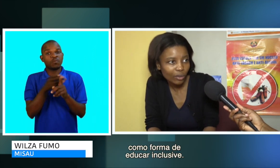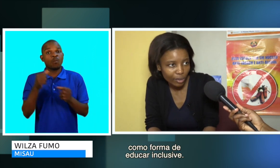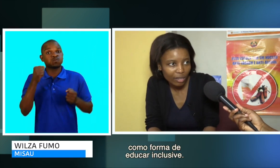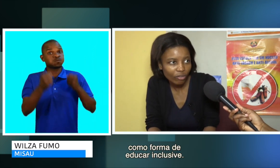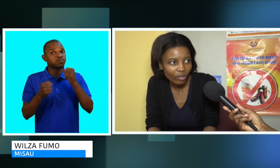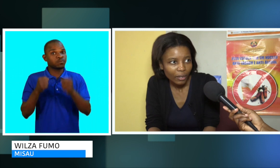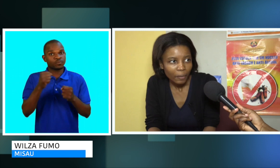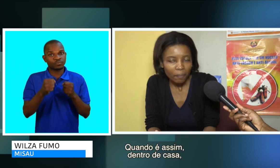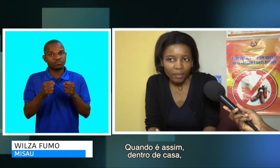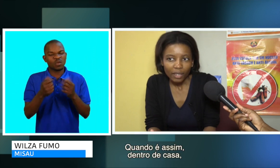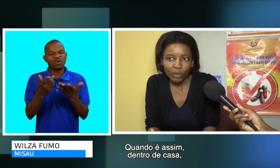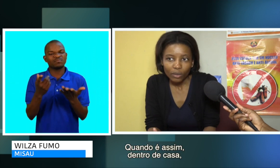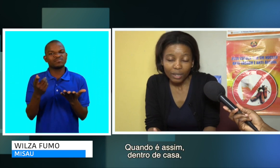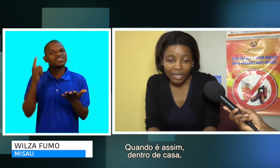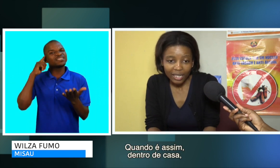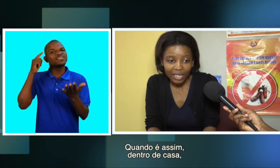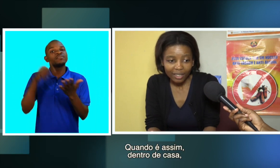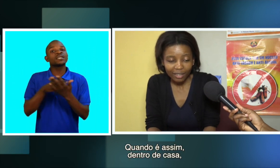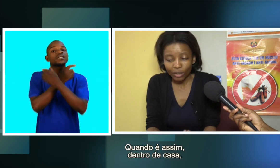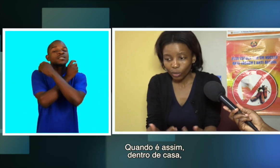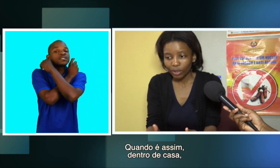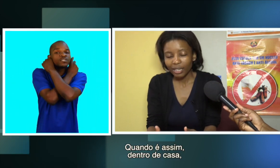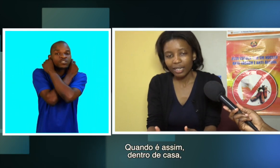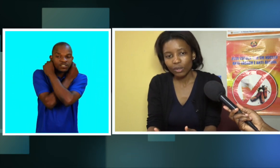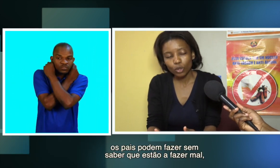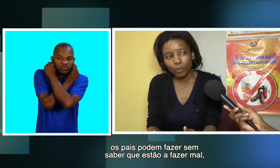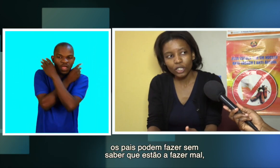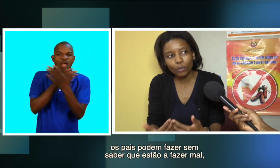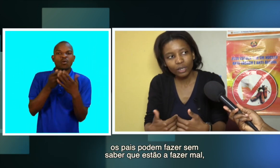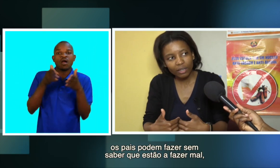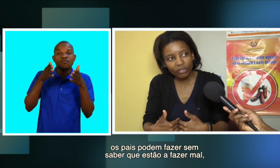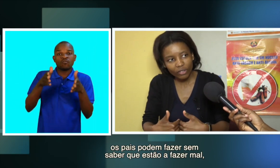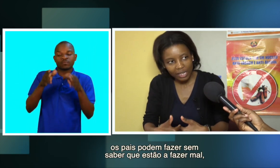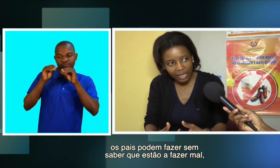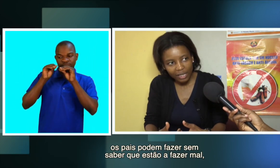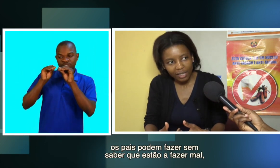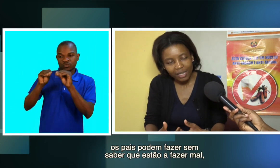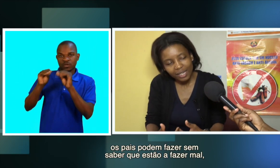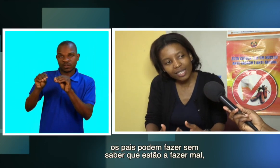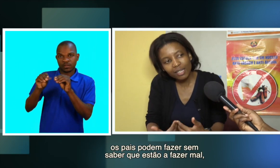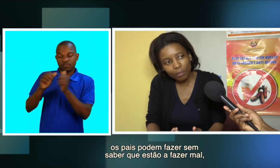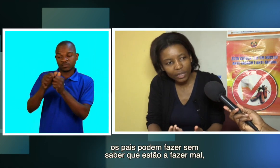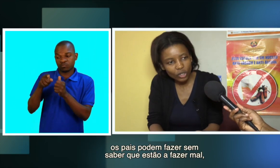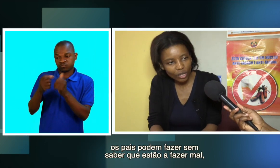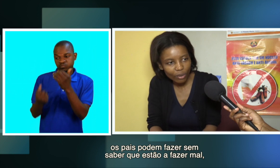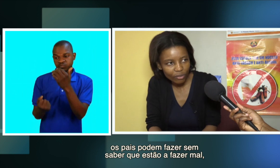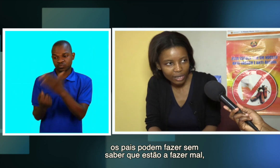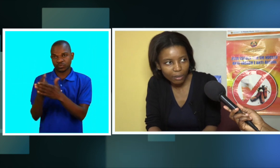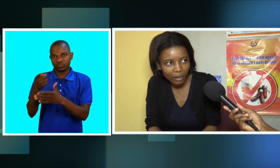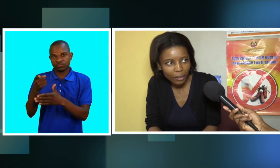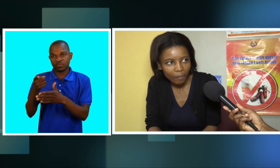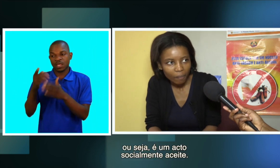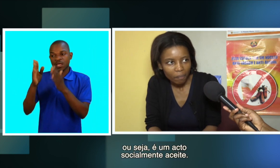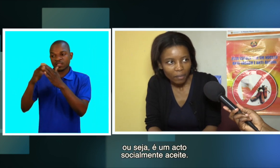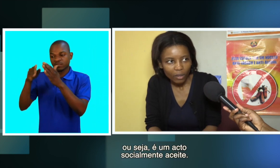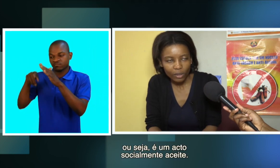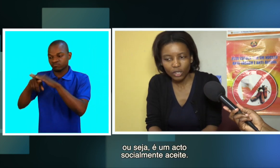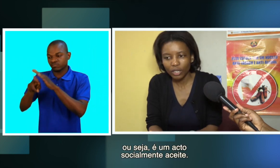inclusive. E quando é assim, dentro da casa, os pais podem fazer sem saber que estão a fazer mal. Ou seja,